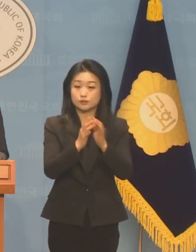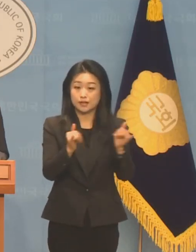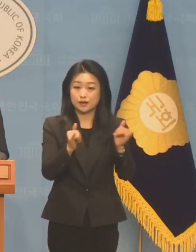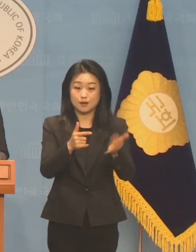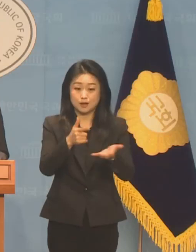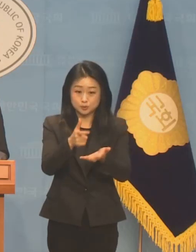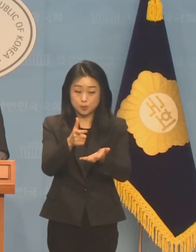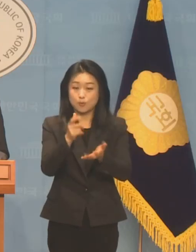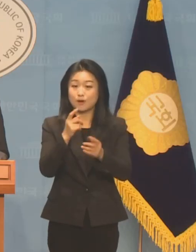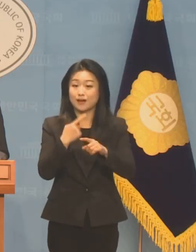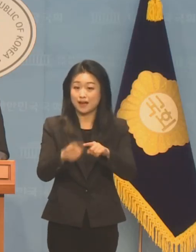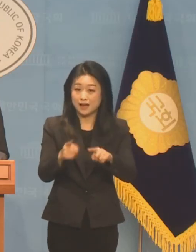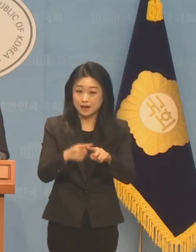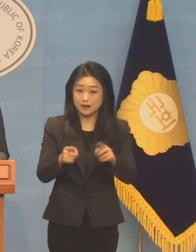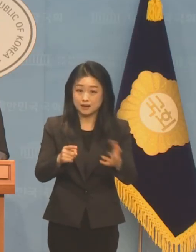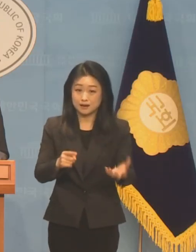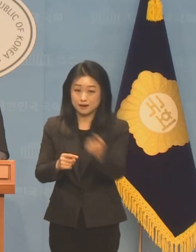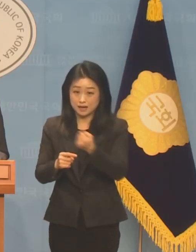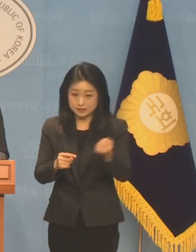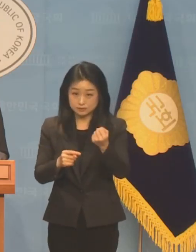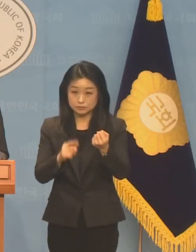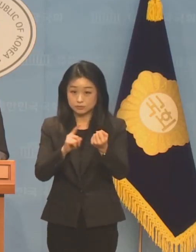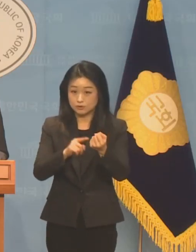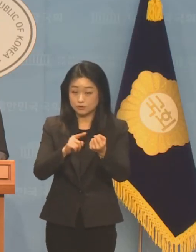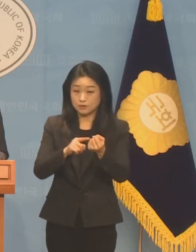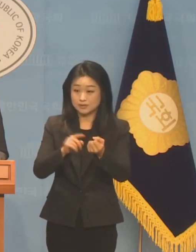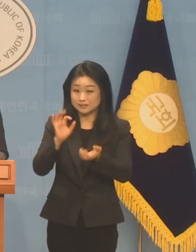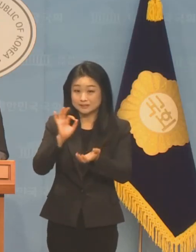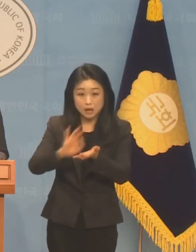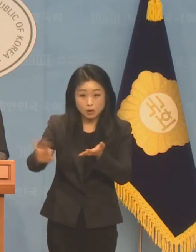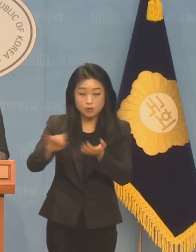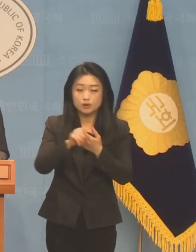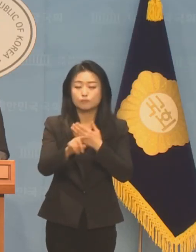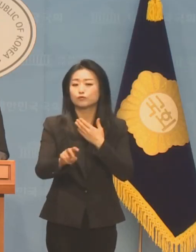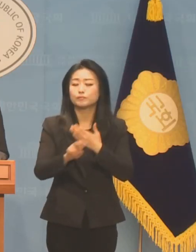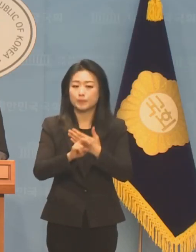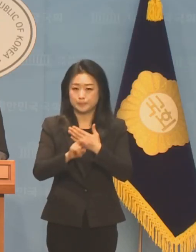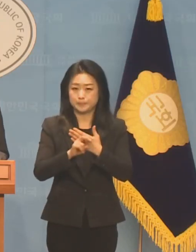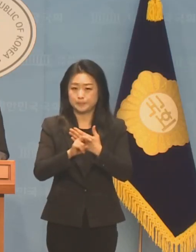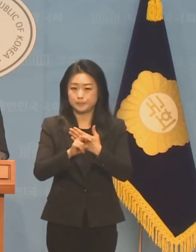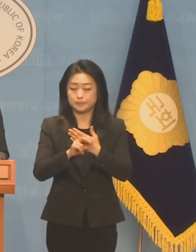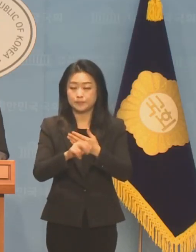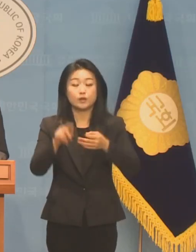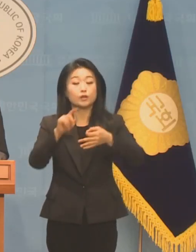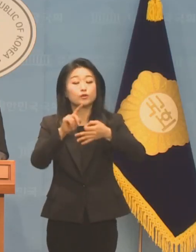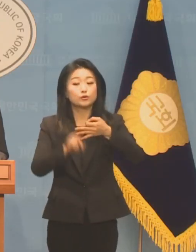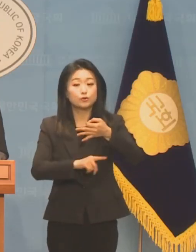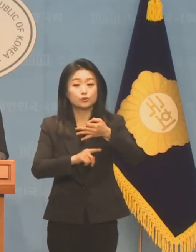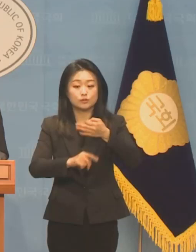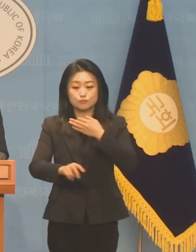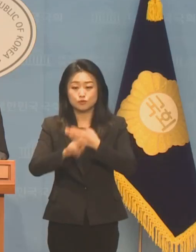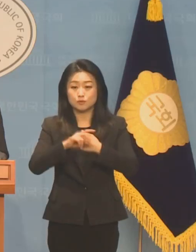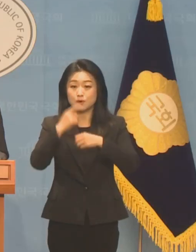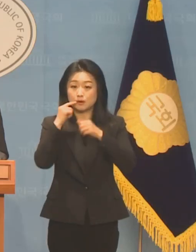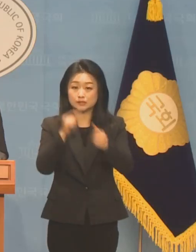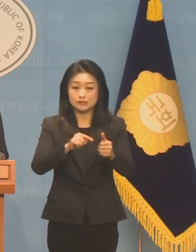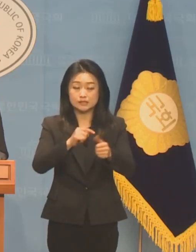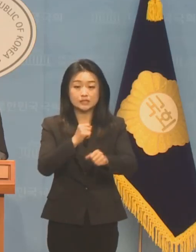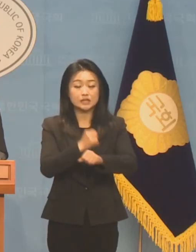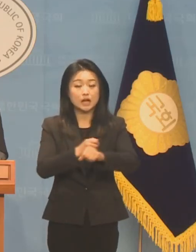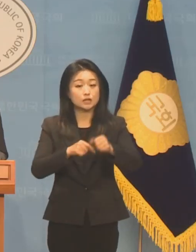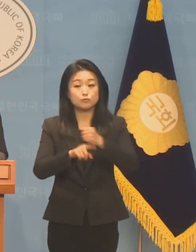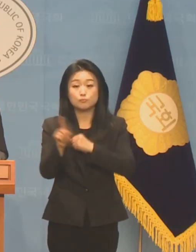총기와 칼 등 무기를 사용하는 것은 명백한 불법입니다. 윤석열 씨는 이런 불법적 지시를 왜